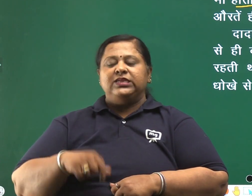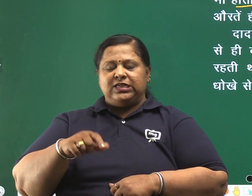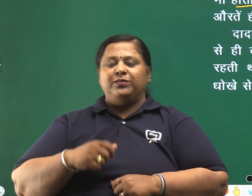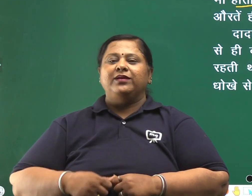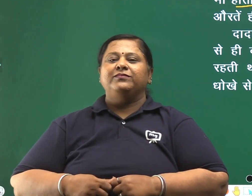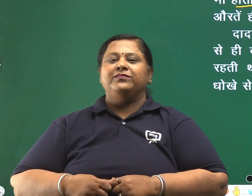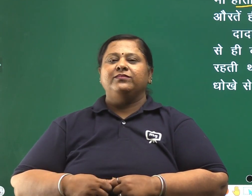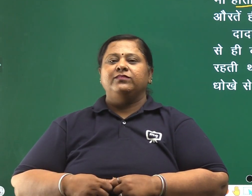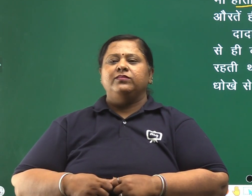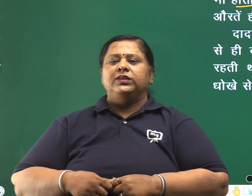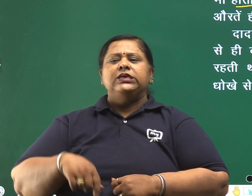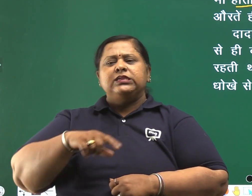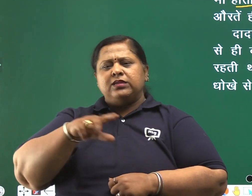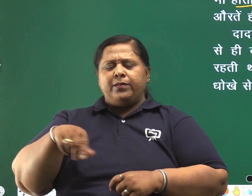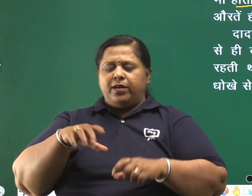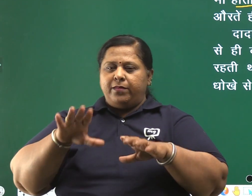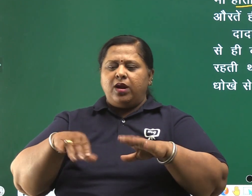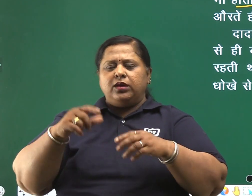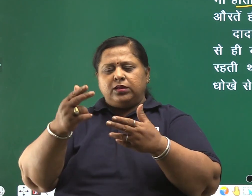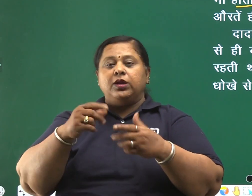जिसमें सभी पार्ट